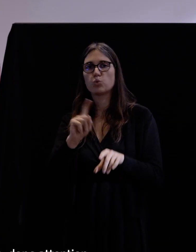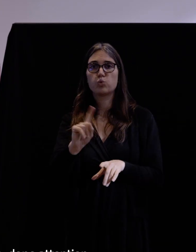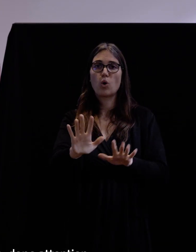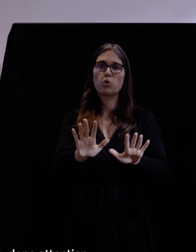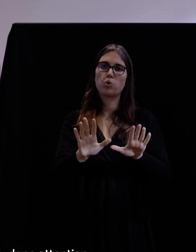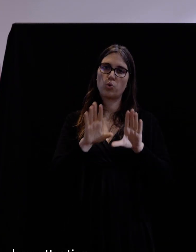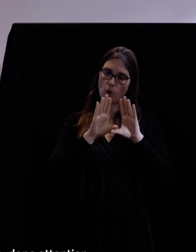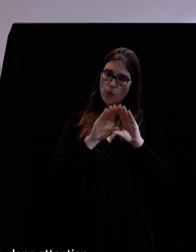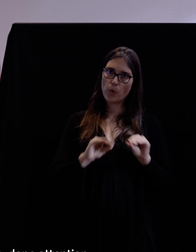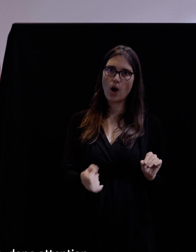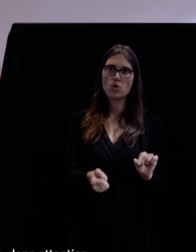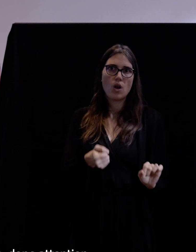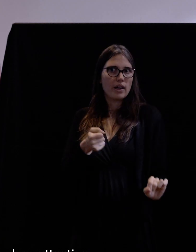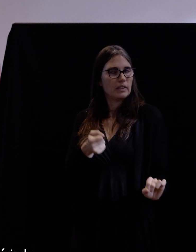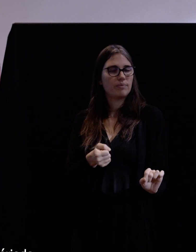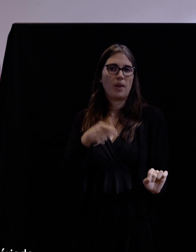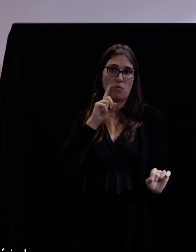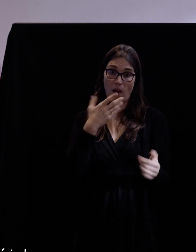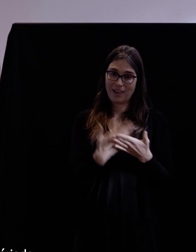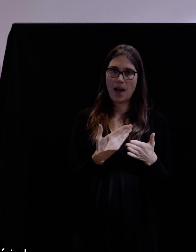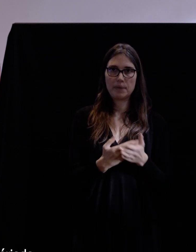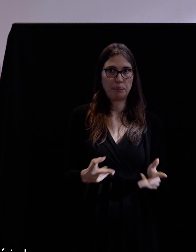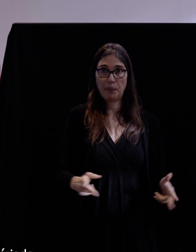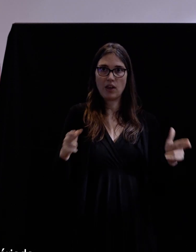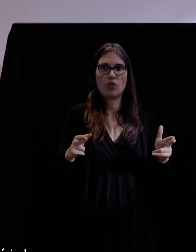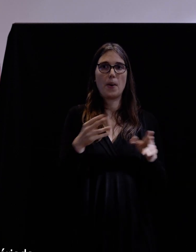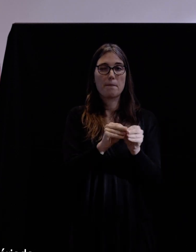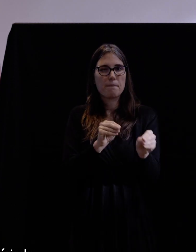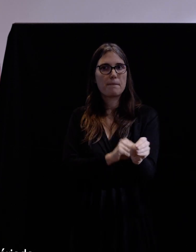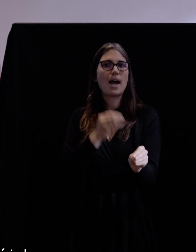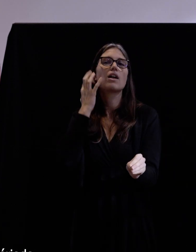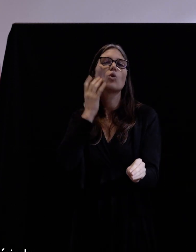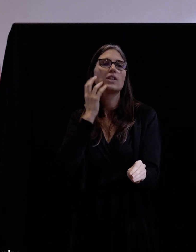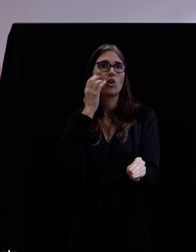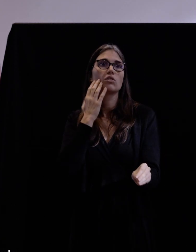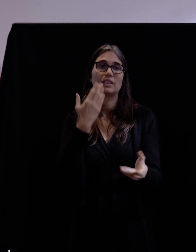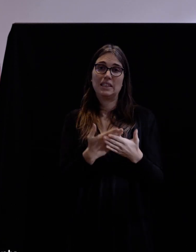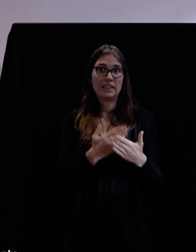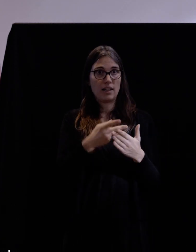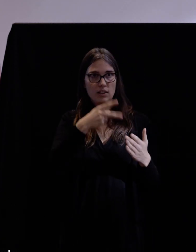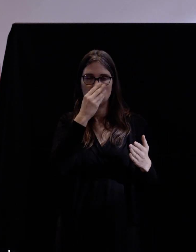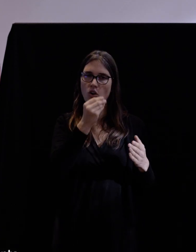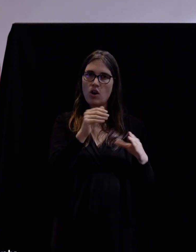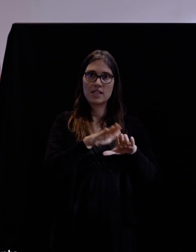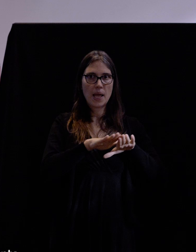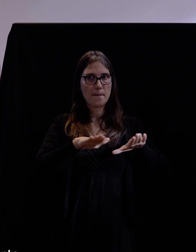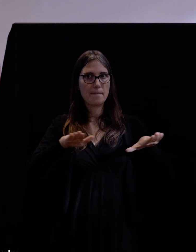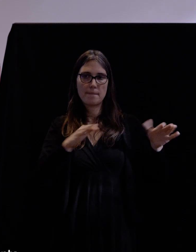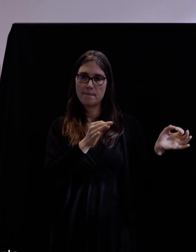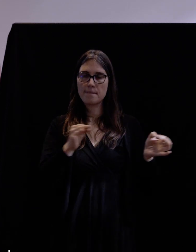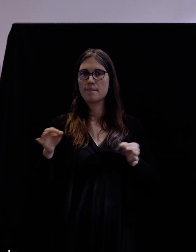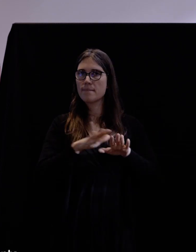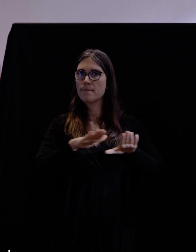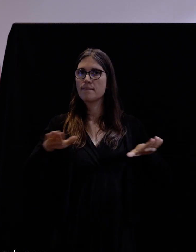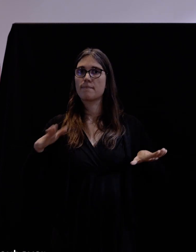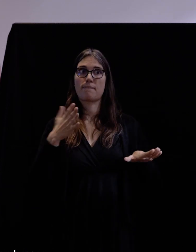attention, parce que c'est à ce moment-là, dans une période qui est relativement stable par rapport à la suivante, hein, qu'il ne faut pas